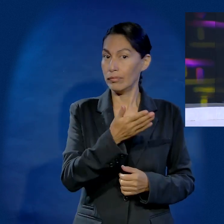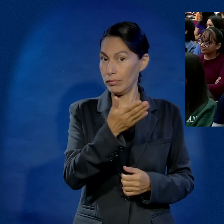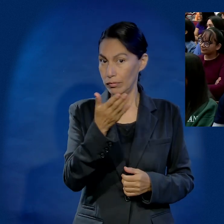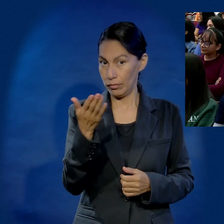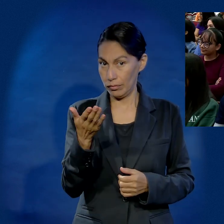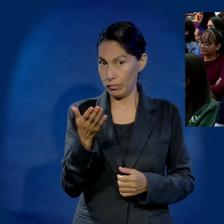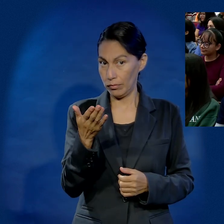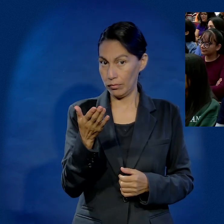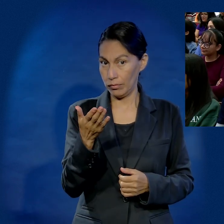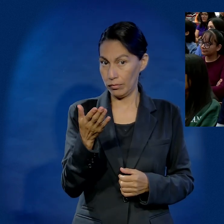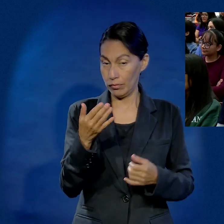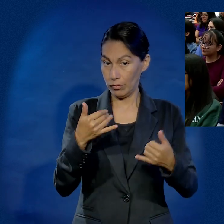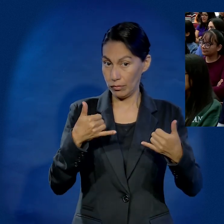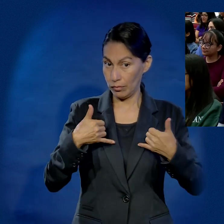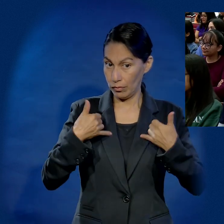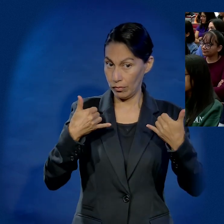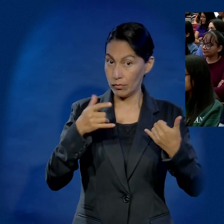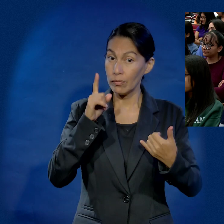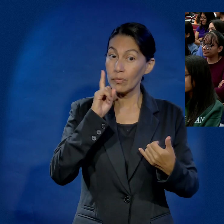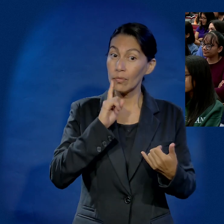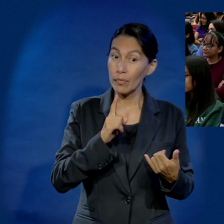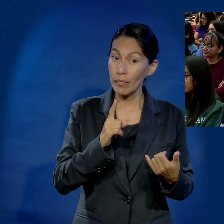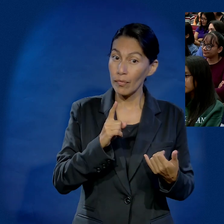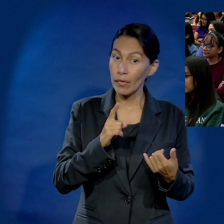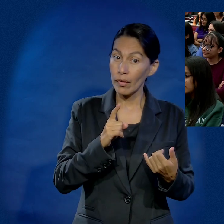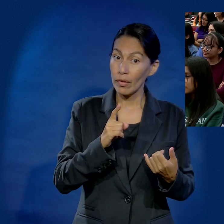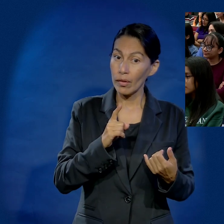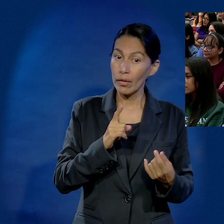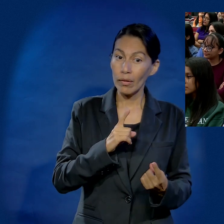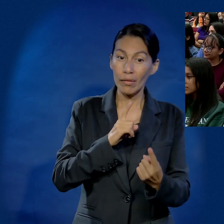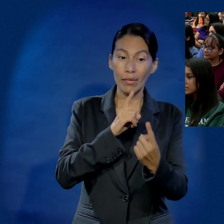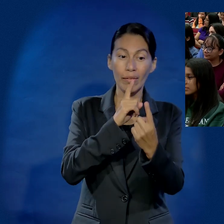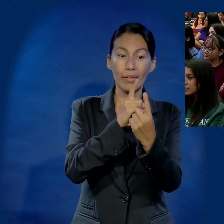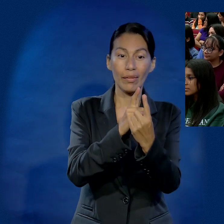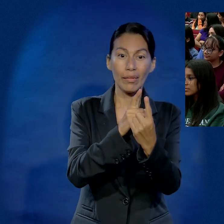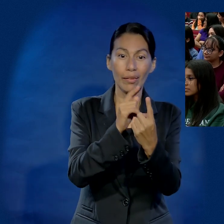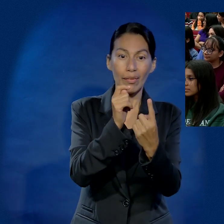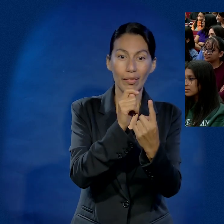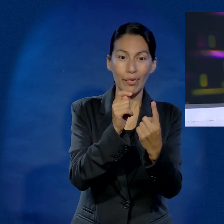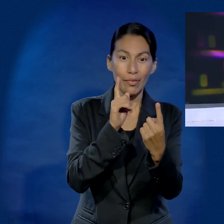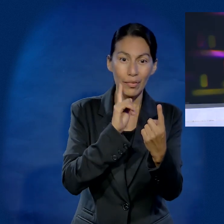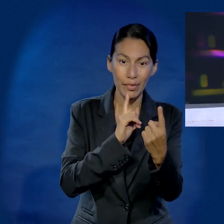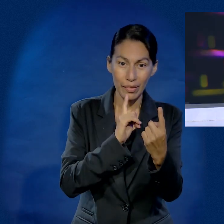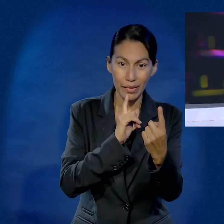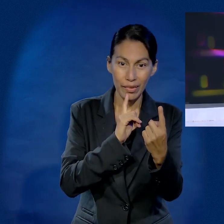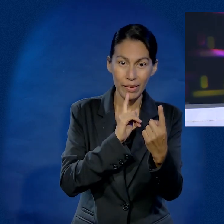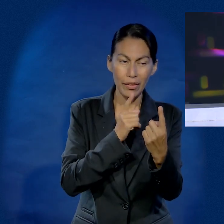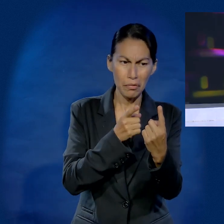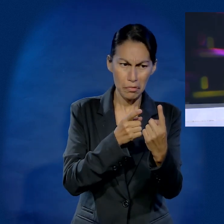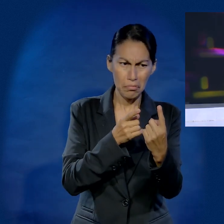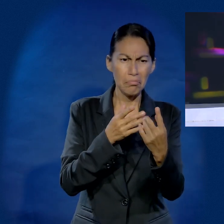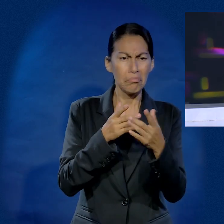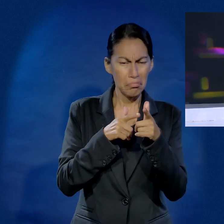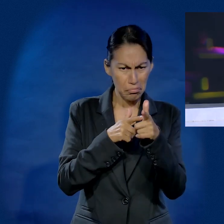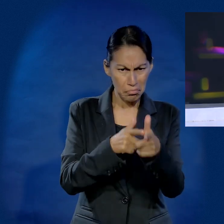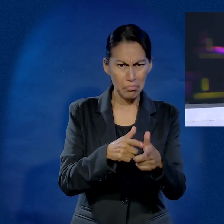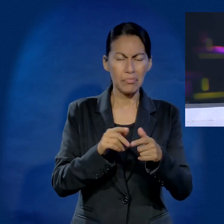mal. Si usted va a hablar a una muchacha para empezar, esté seguro que va a